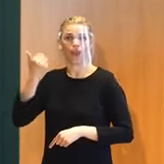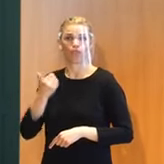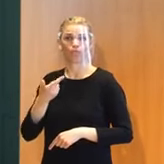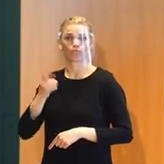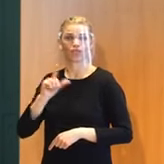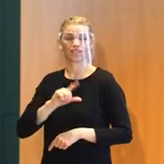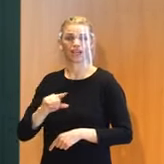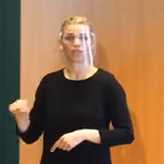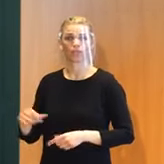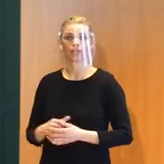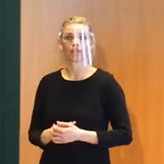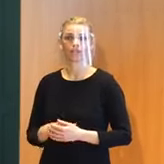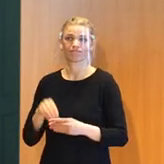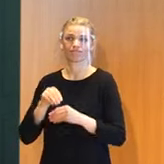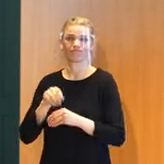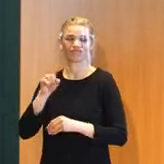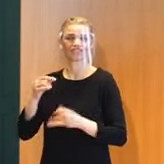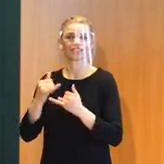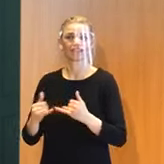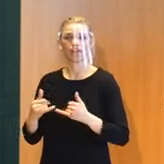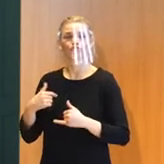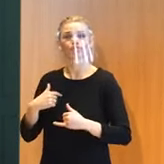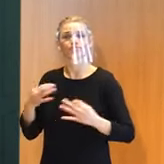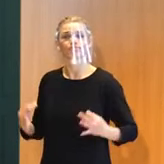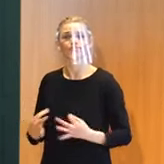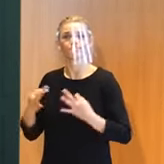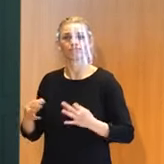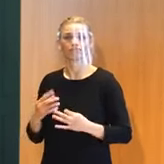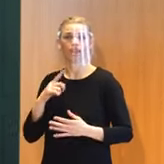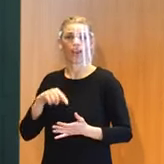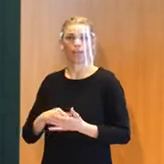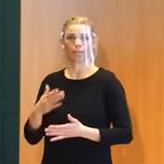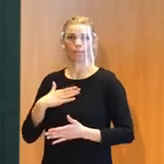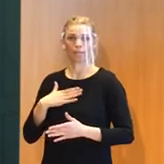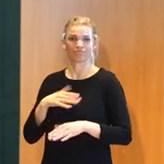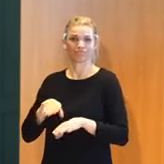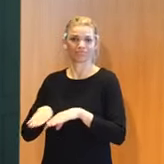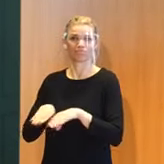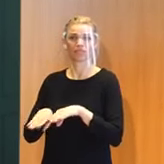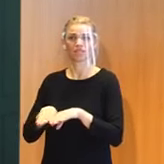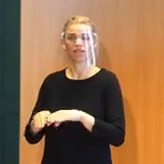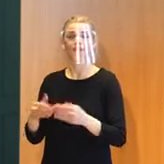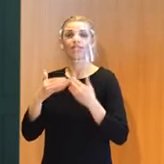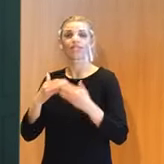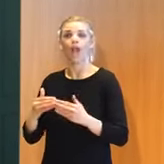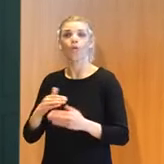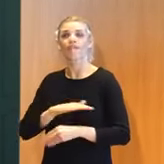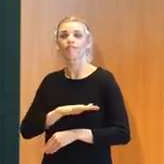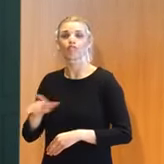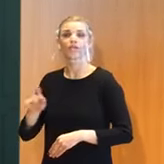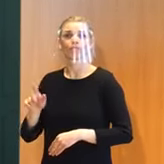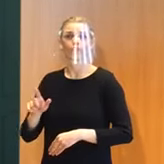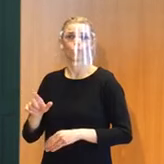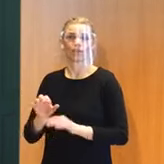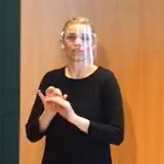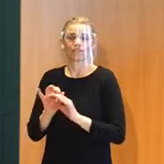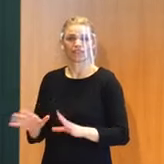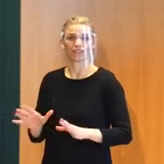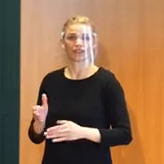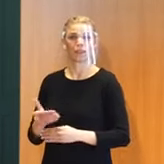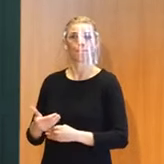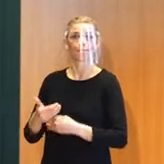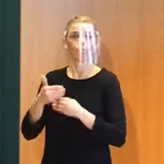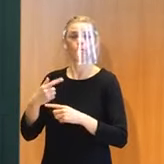zahraničí. O toto som sa usiloval počas môjho pôsobenia a ďakujem všetkým, ktorí mi to umožnili. Ďakujem